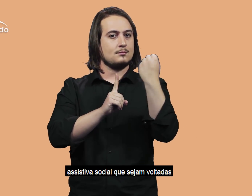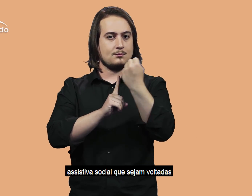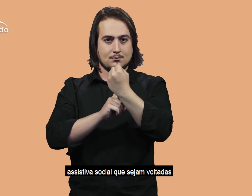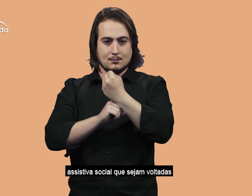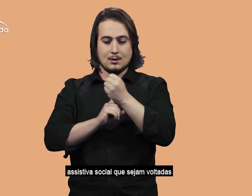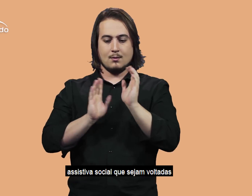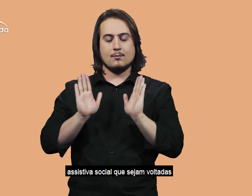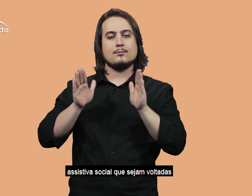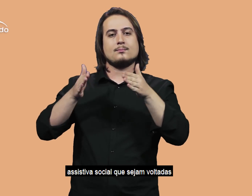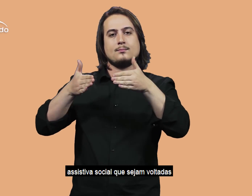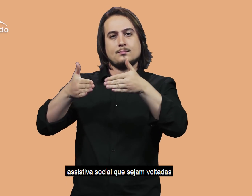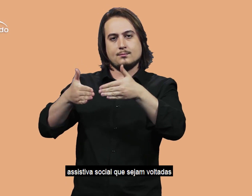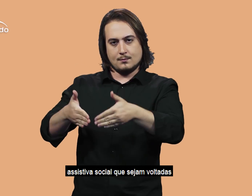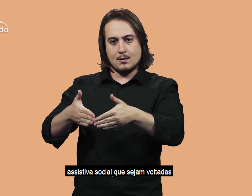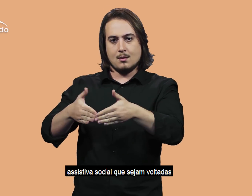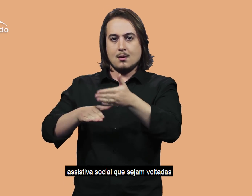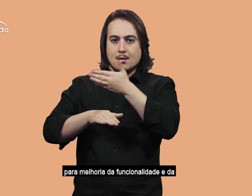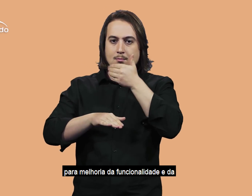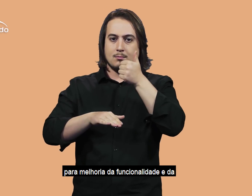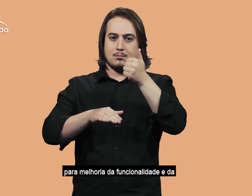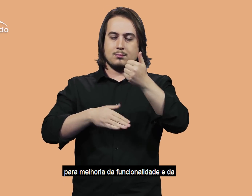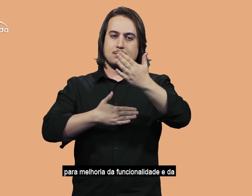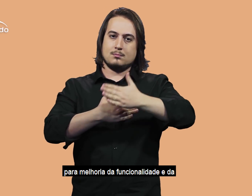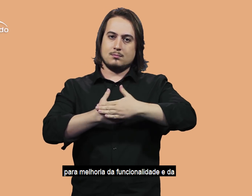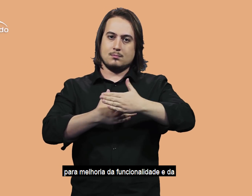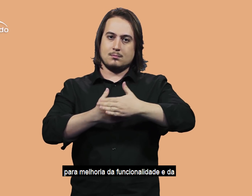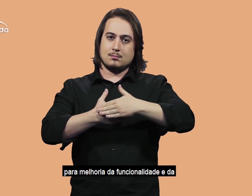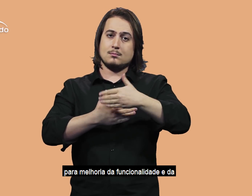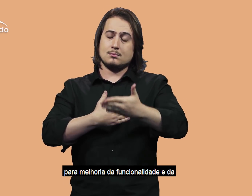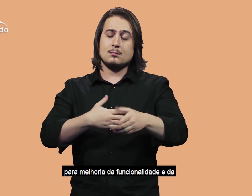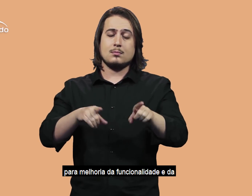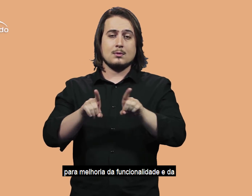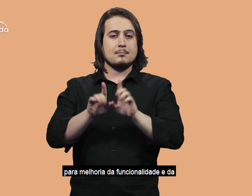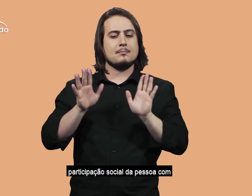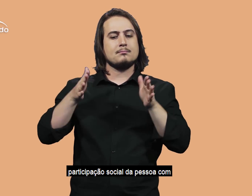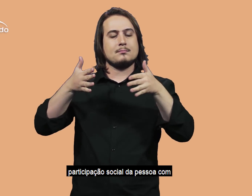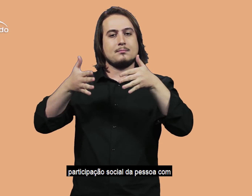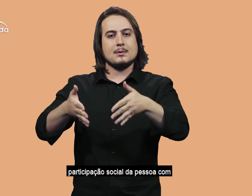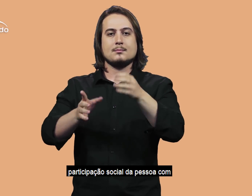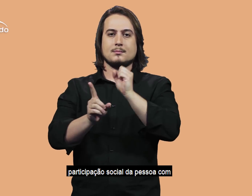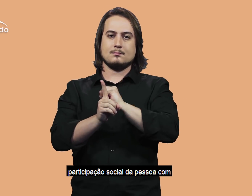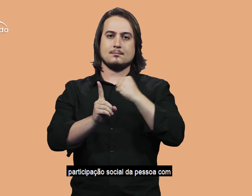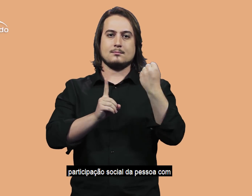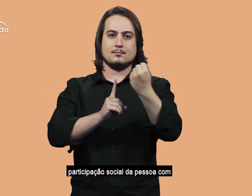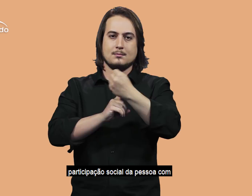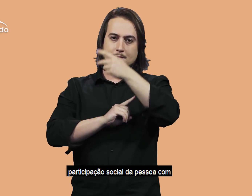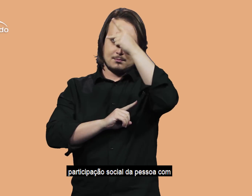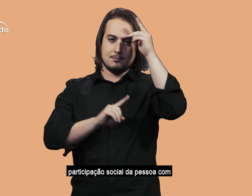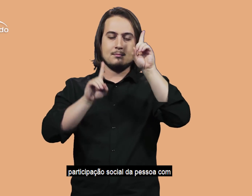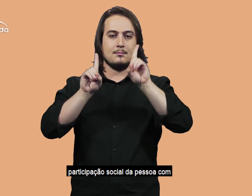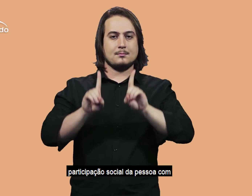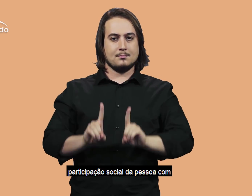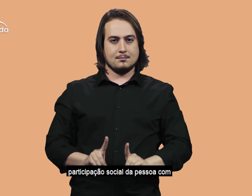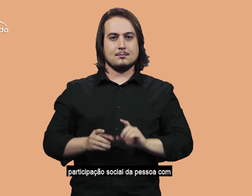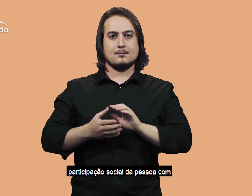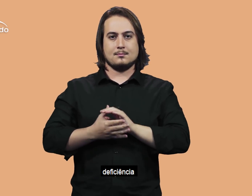sejam voltadas para melhoria da funcionalidade e da participação social da pessoa com deficiência